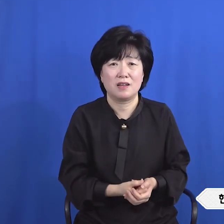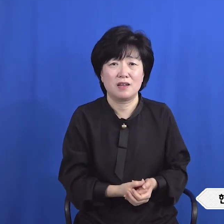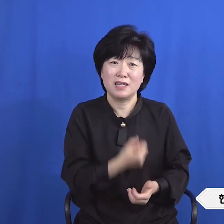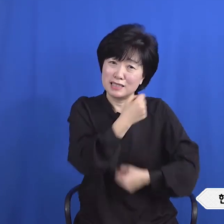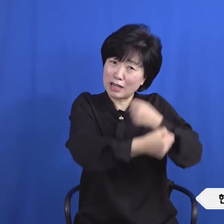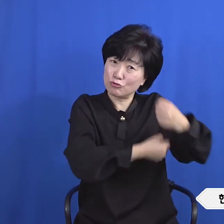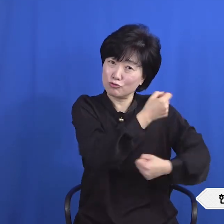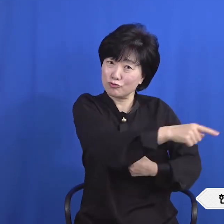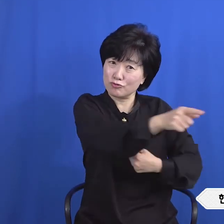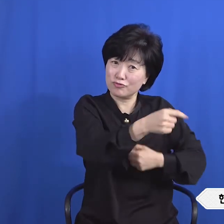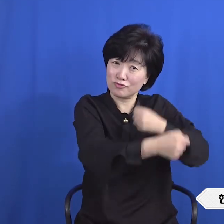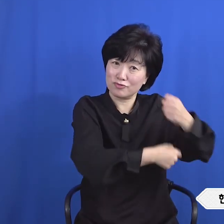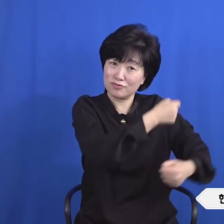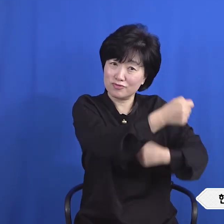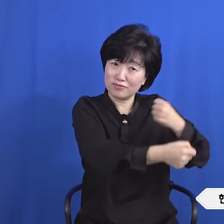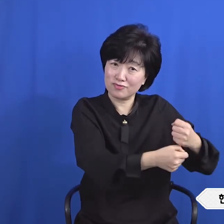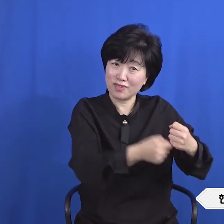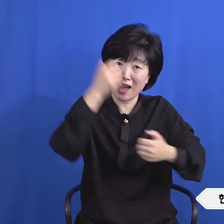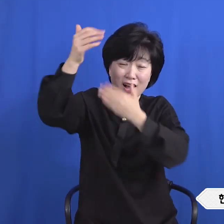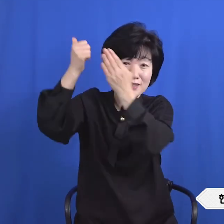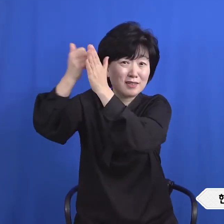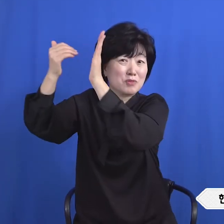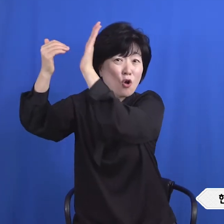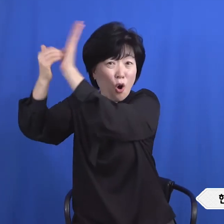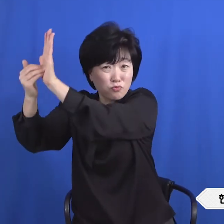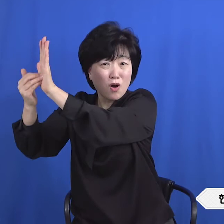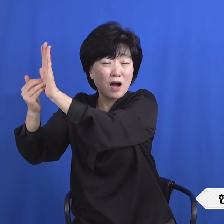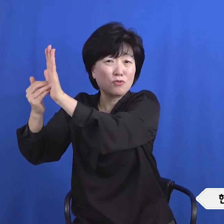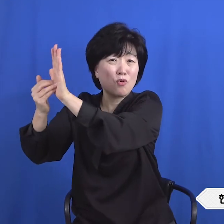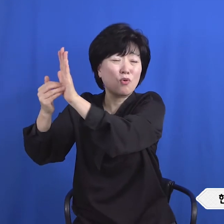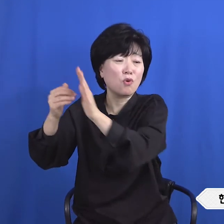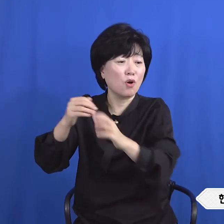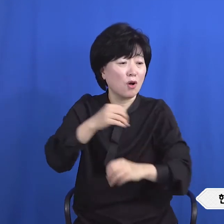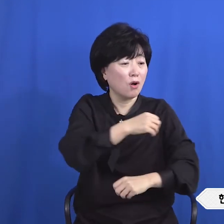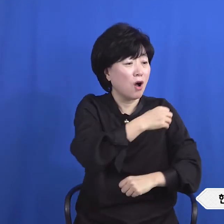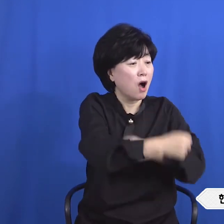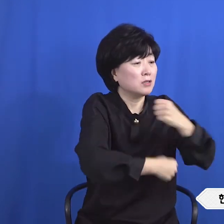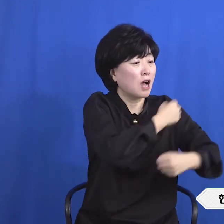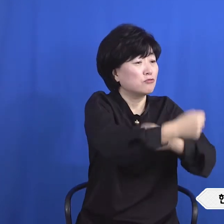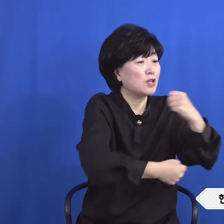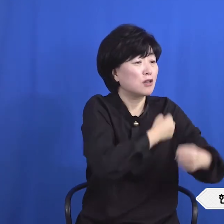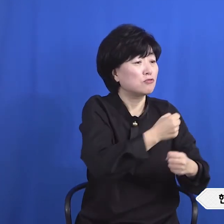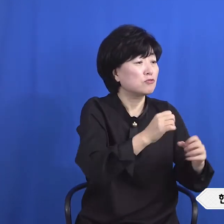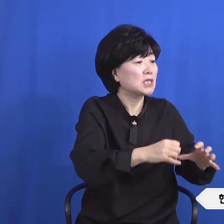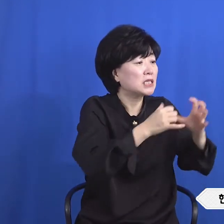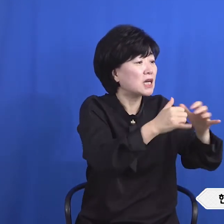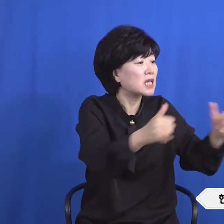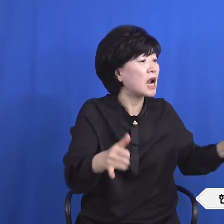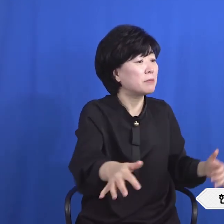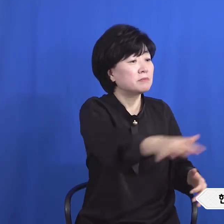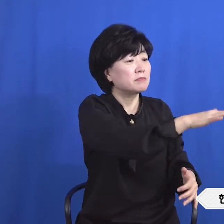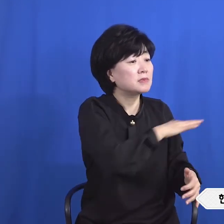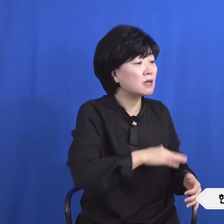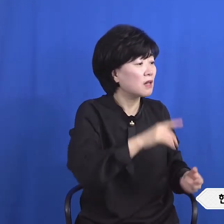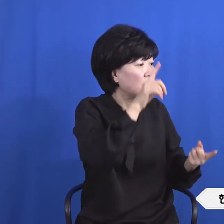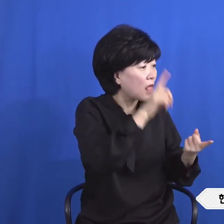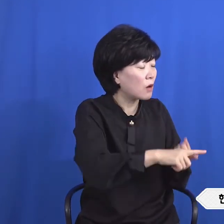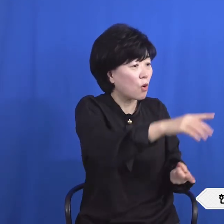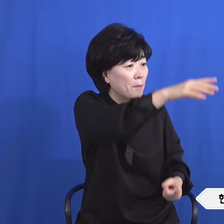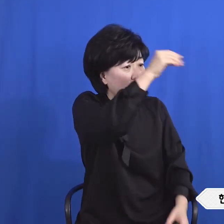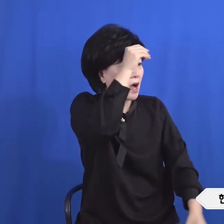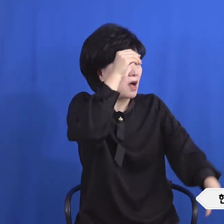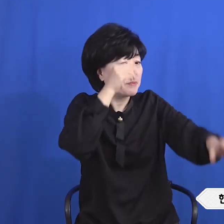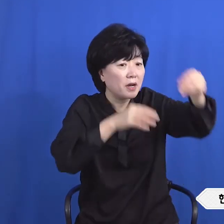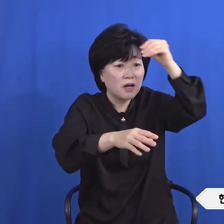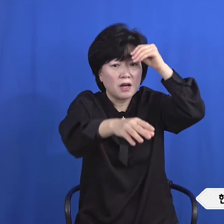하나님은 거부해버렸고, 그 대신에 하나님 대신에 이제 남은 것은 세상 사람들, 그 세상 사람들 하는 그대로 목을